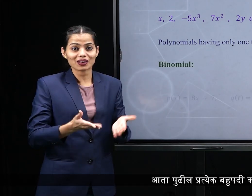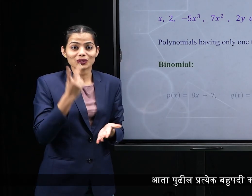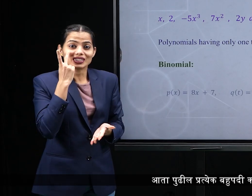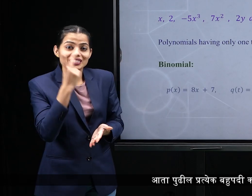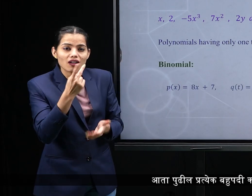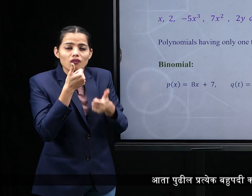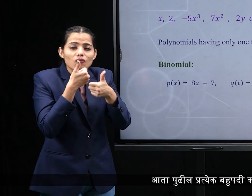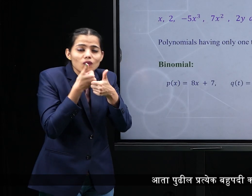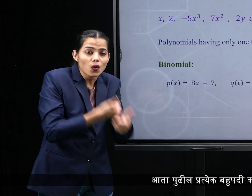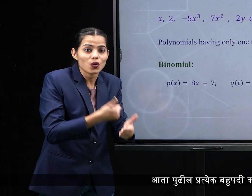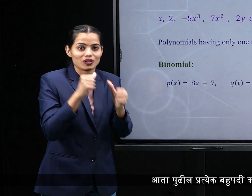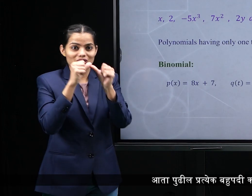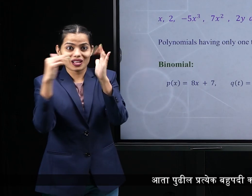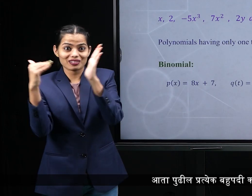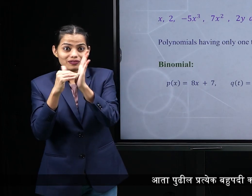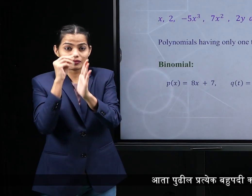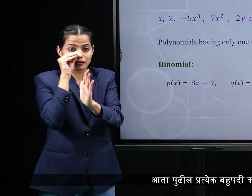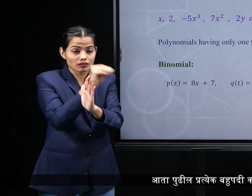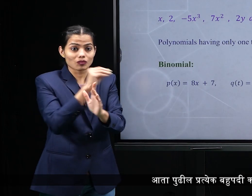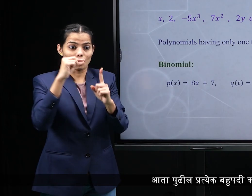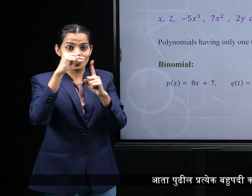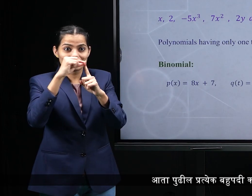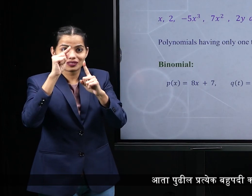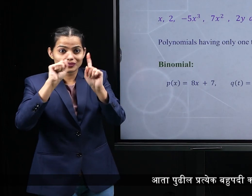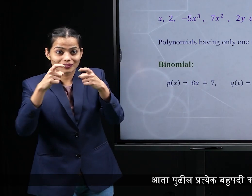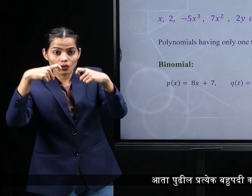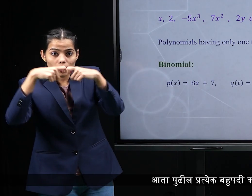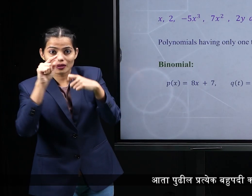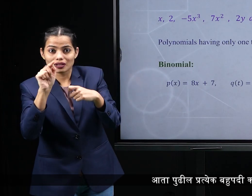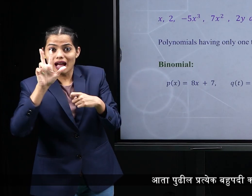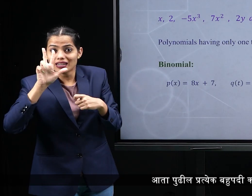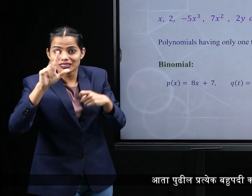आता पुढील प्रत्येक बहुपदी काळजीपूर्वक पहा.